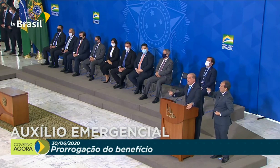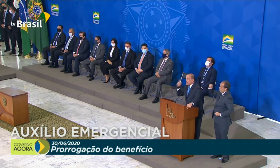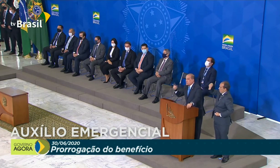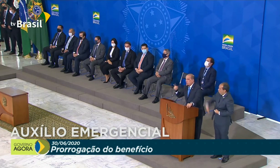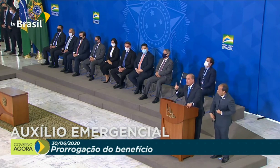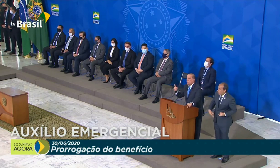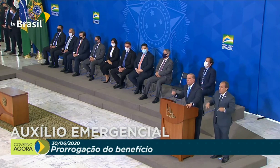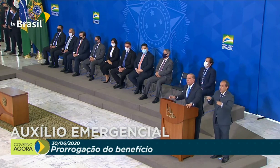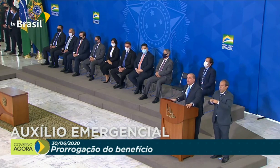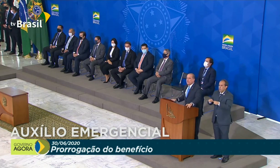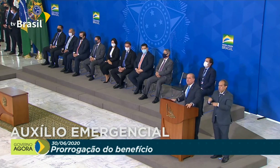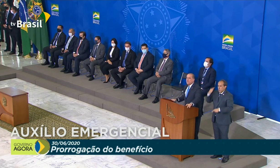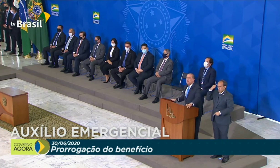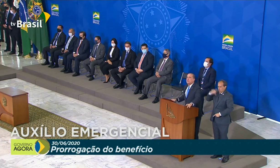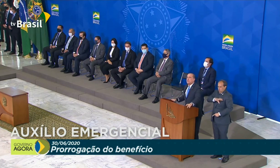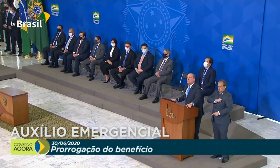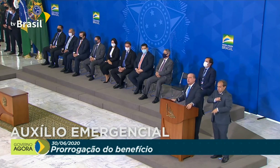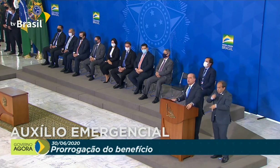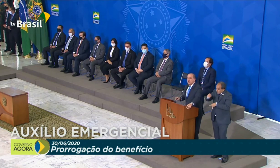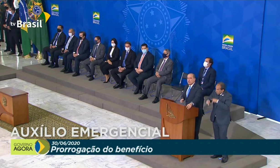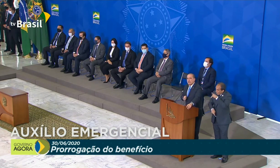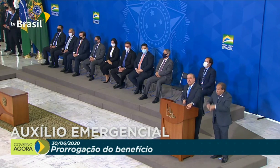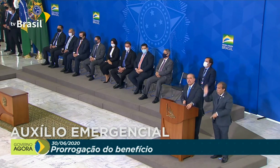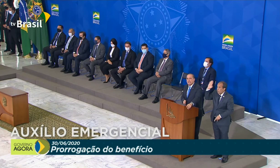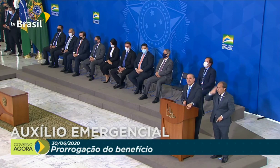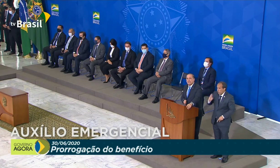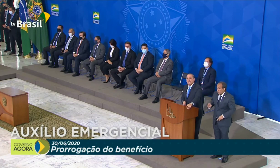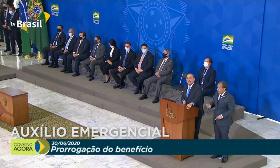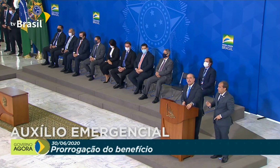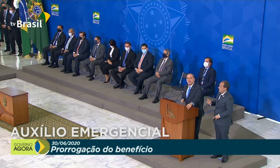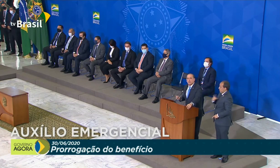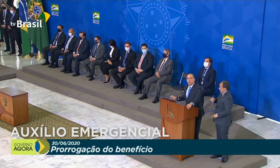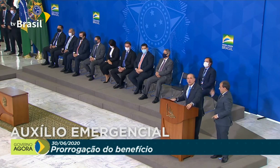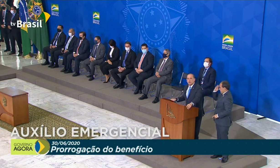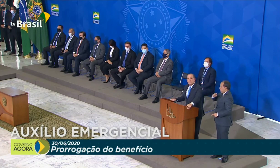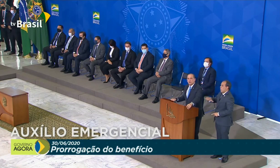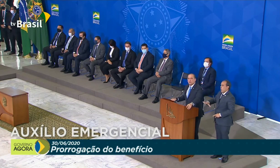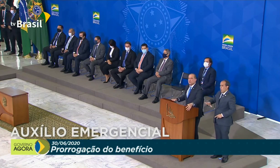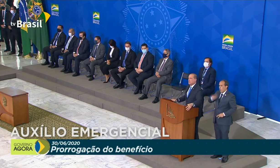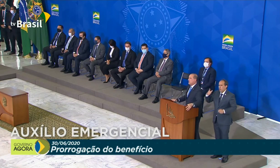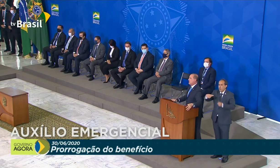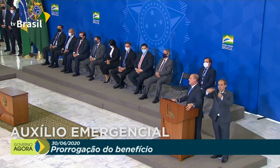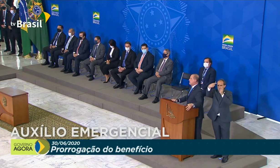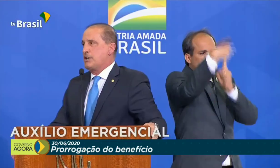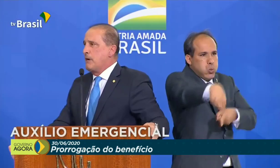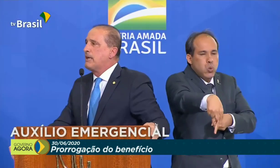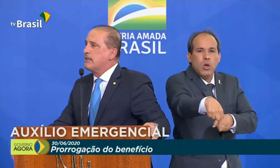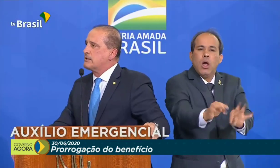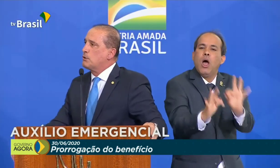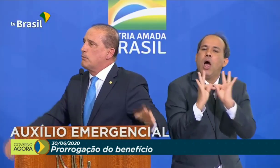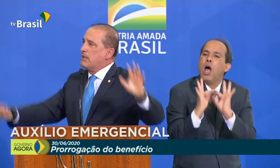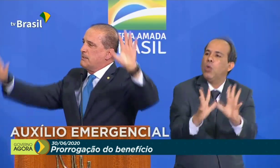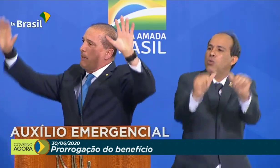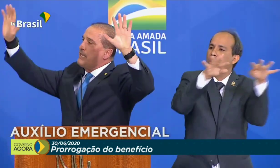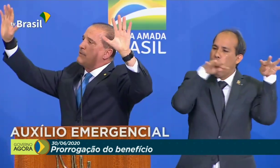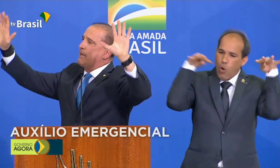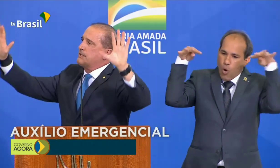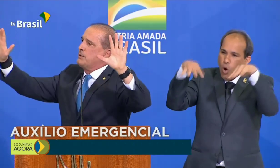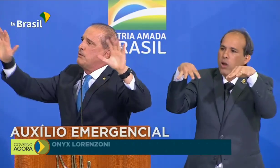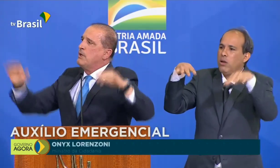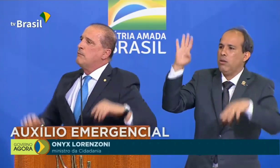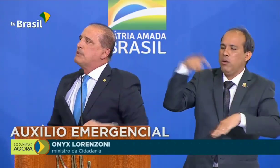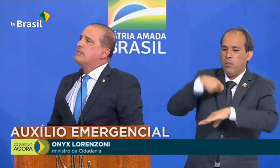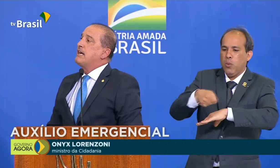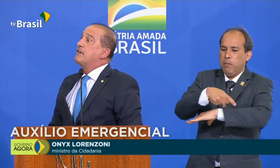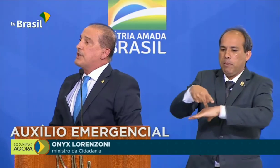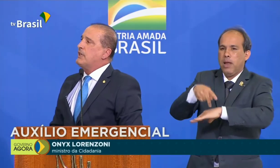determinada paixão pelo povo brasileiro, que o senhor de maneira irresignada enfrentou a tudo e a todos, para chamar a atenção que o país